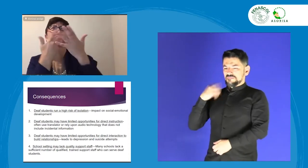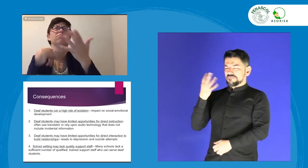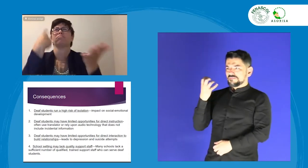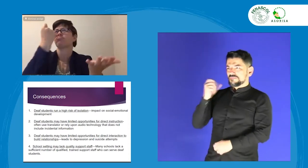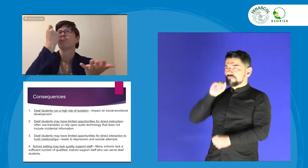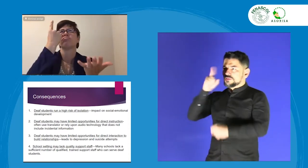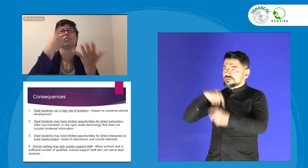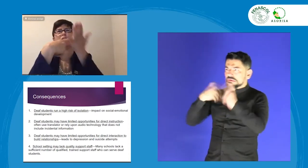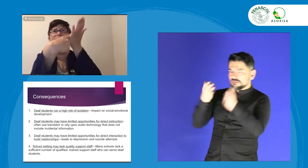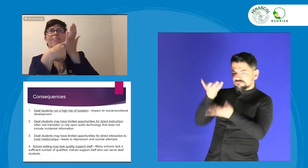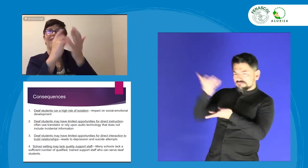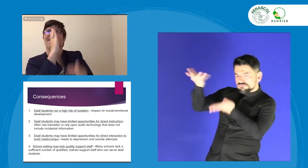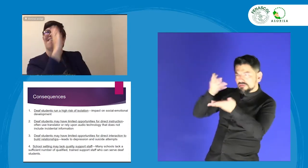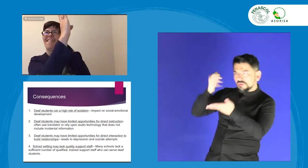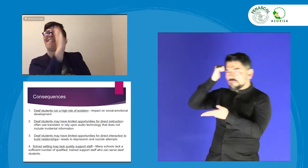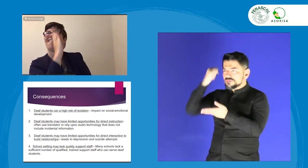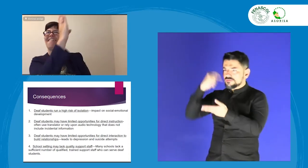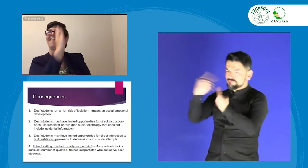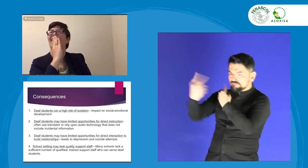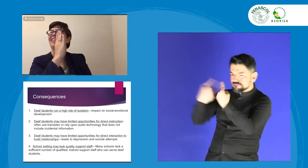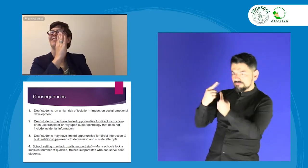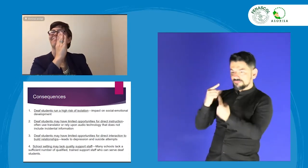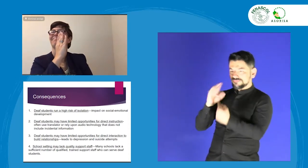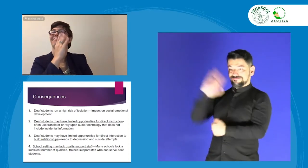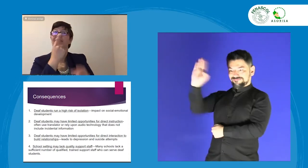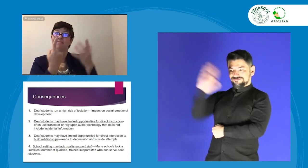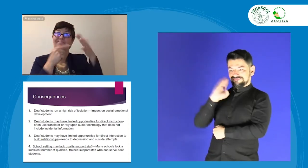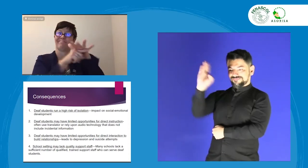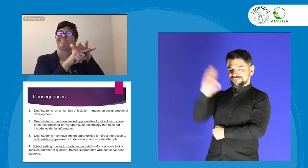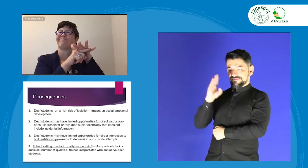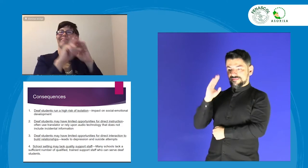pero va a ser mucho más difícil ese entendimiento